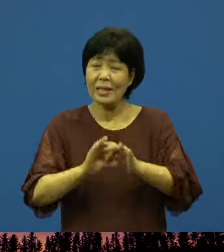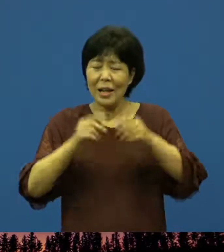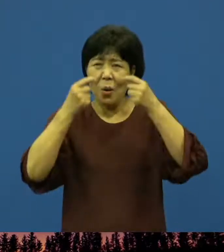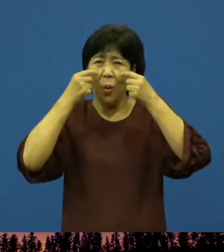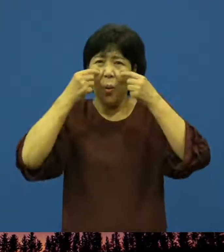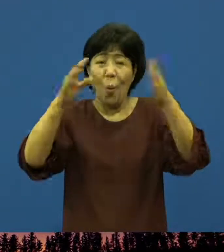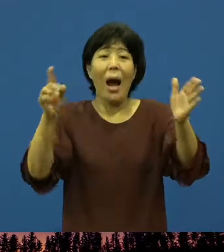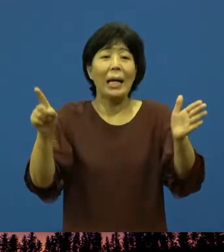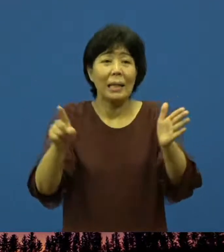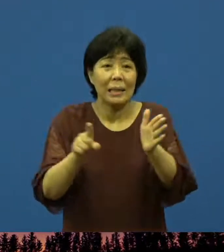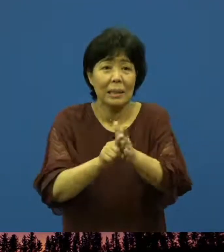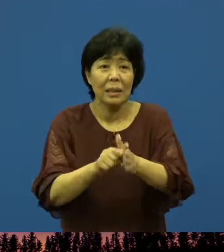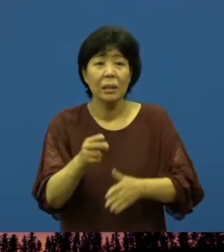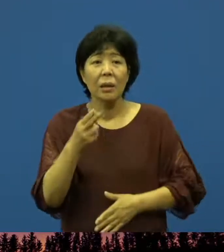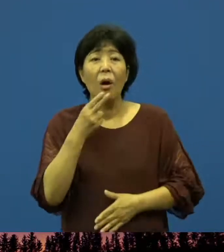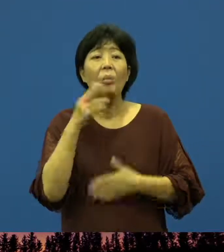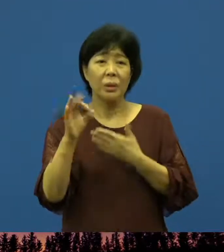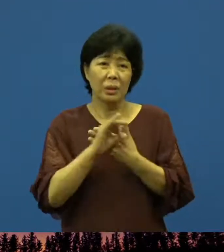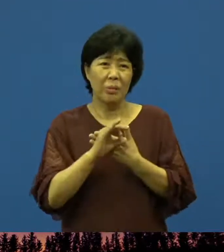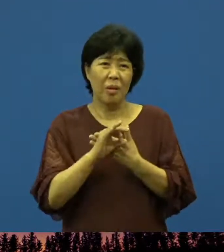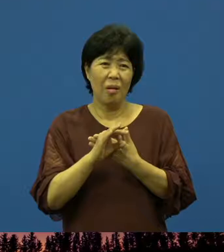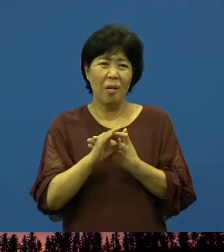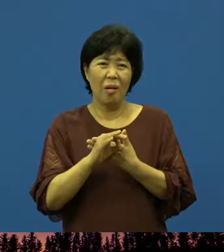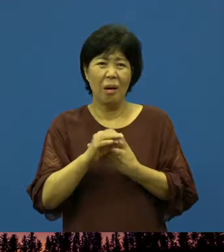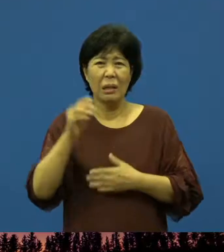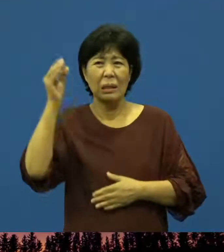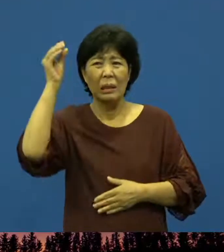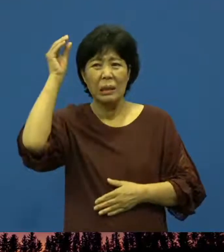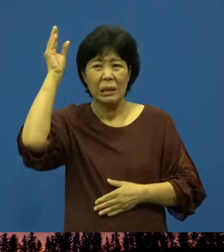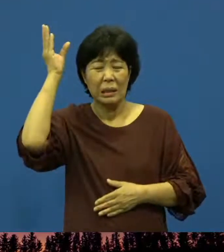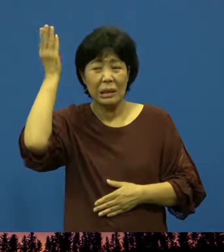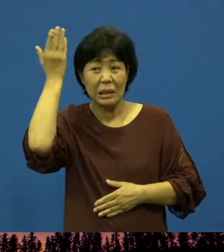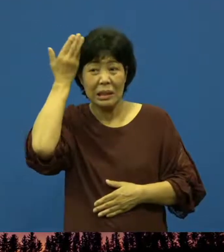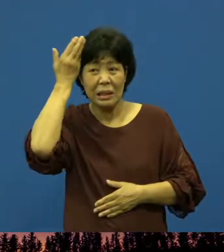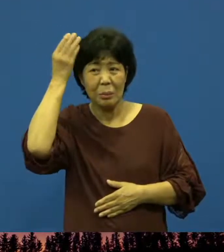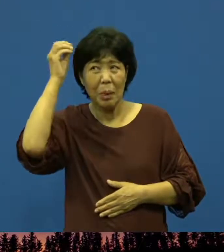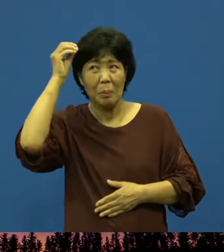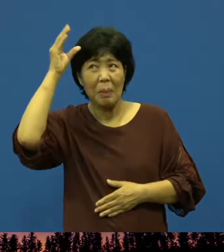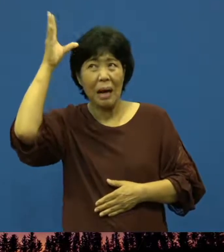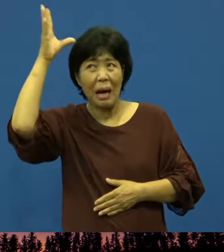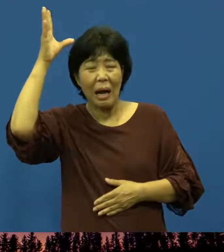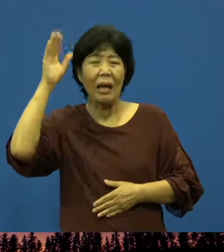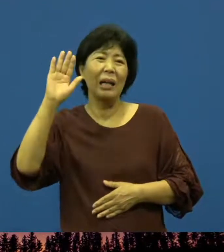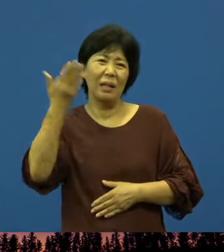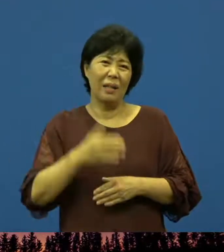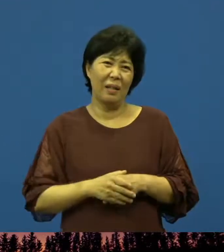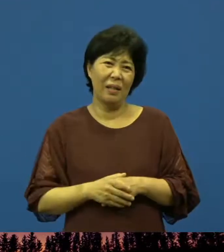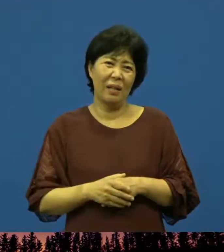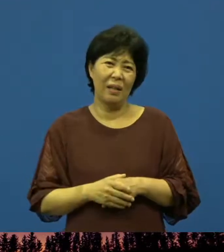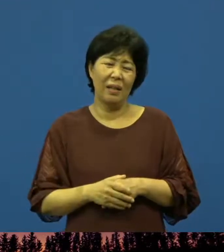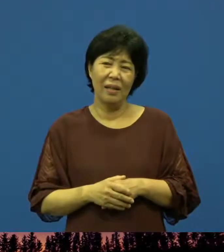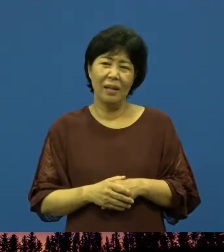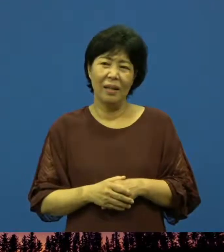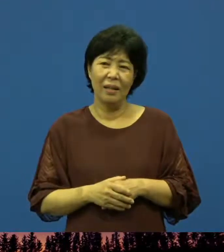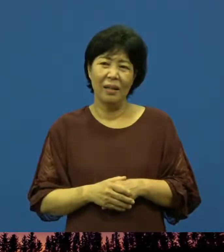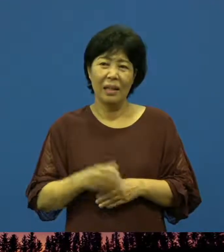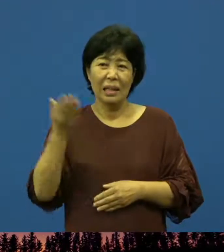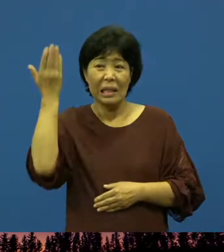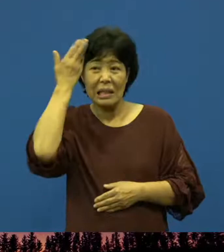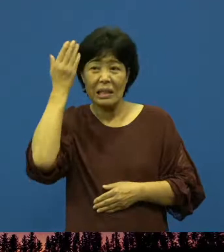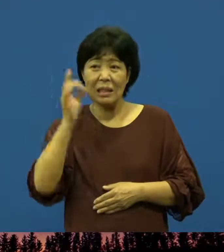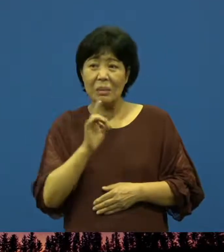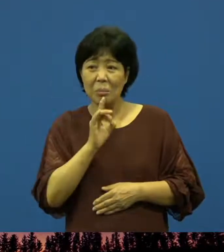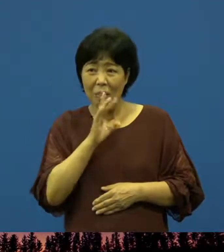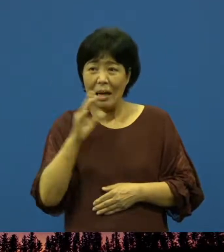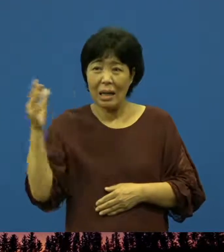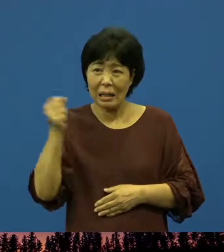우리는 영지주의자가 돼요. 지식만 추구하고 지식에 탐닉하고 그것을 즐거워하고 그것에 빠지기는